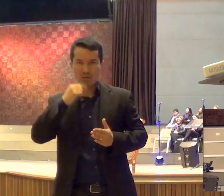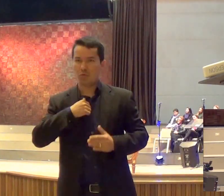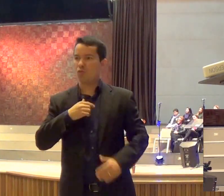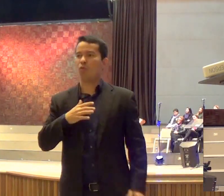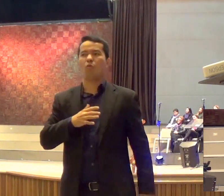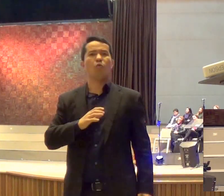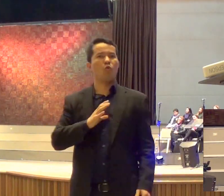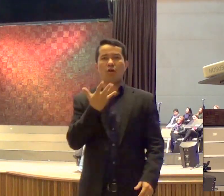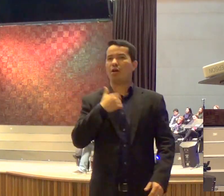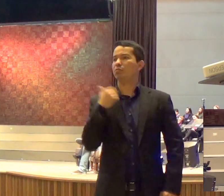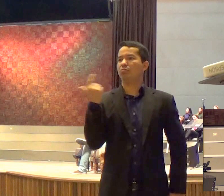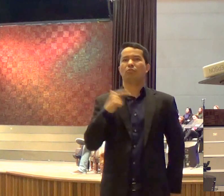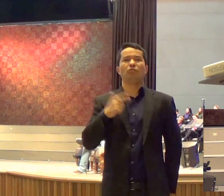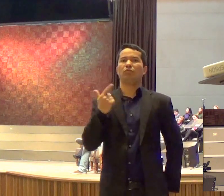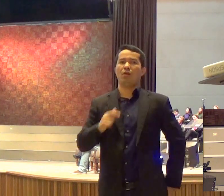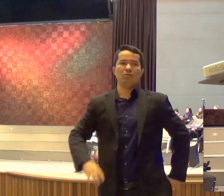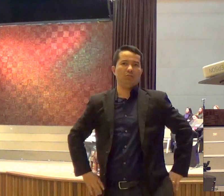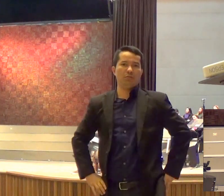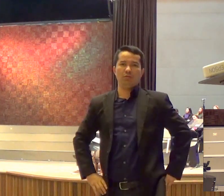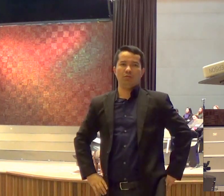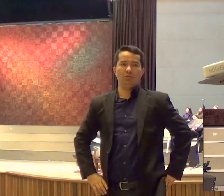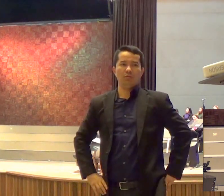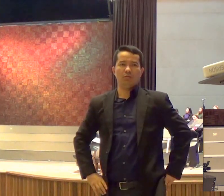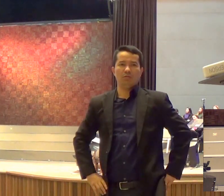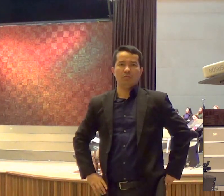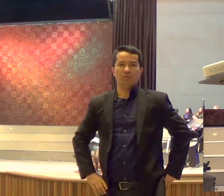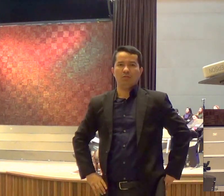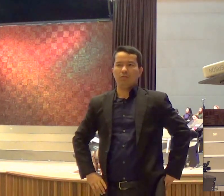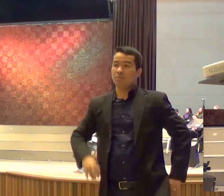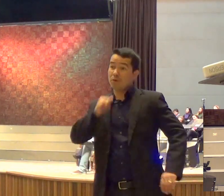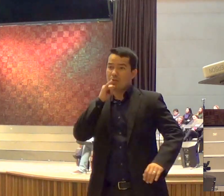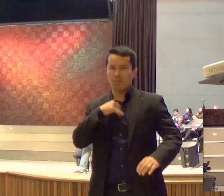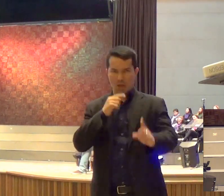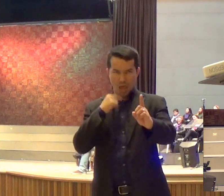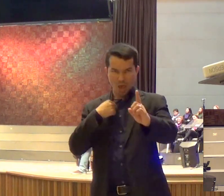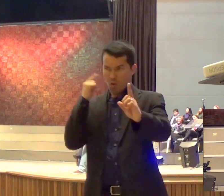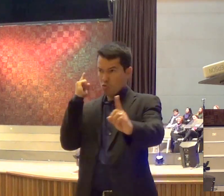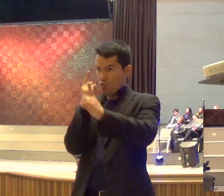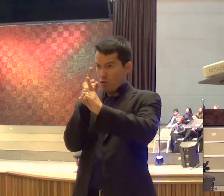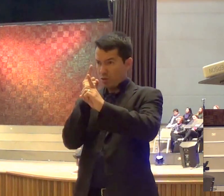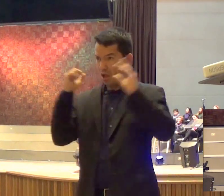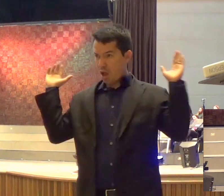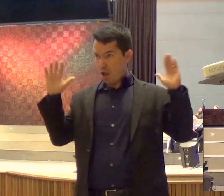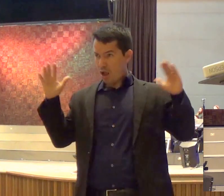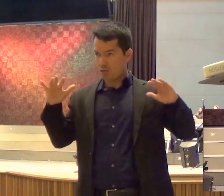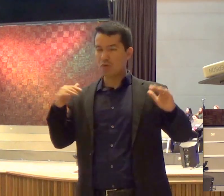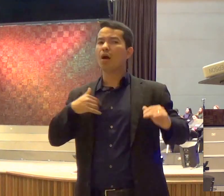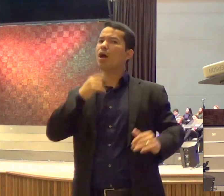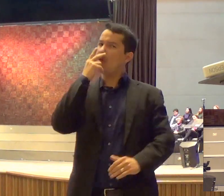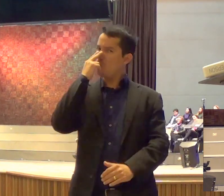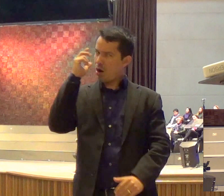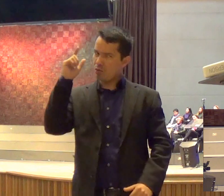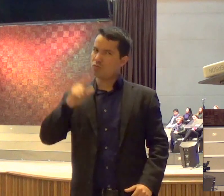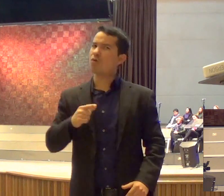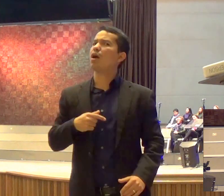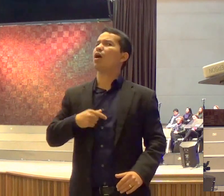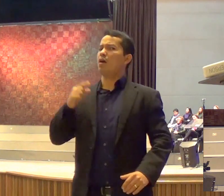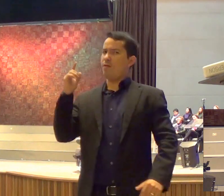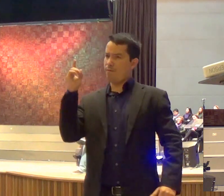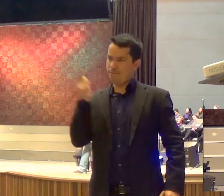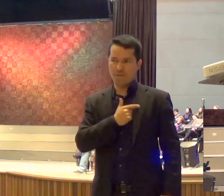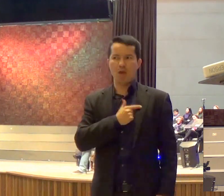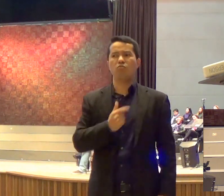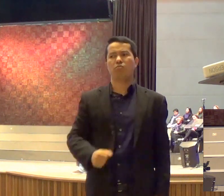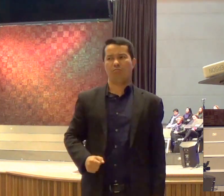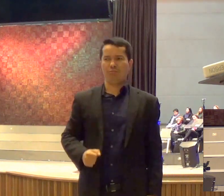teológica bíblica Que anjo é feio porque toda vez que um anjo aparece ele fala o quê não